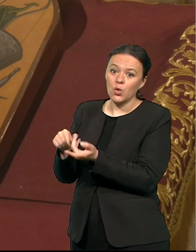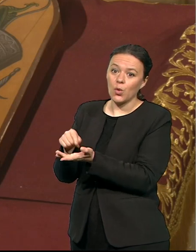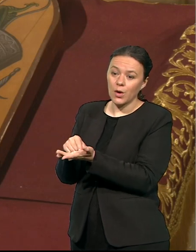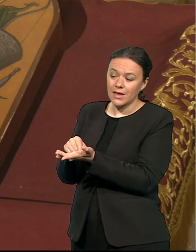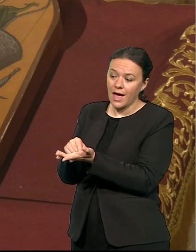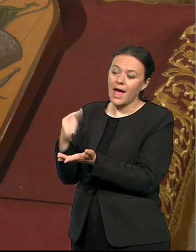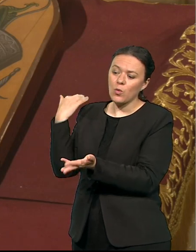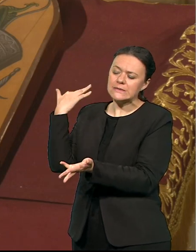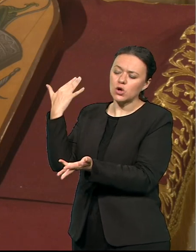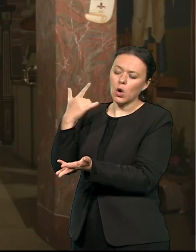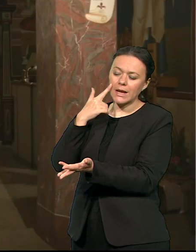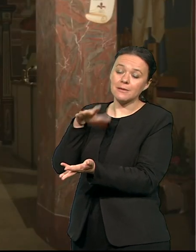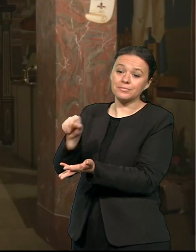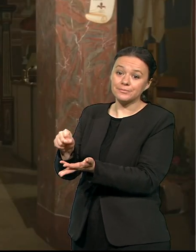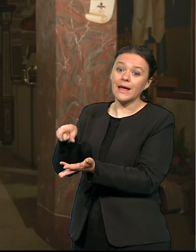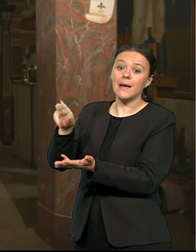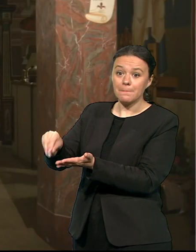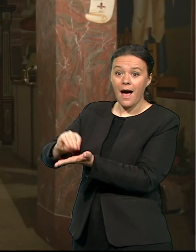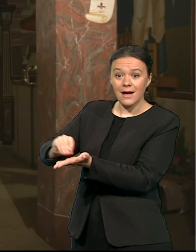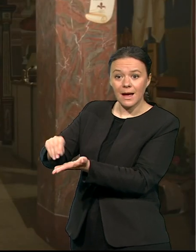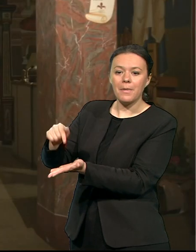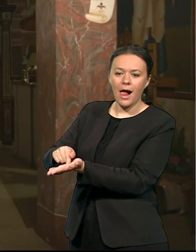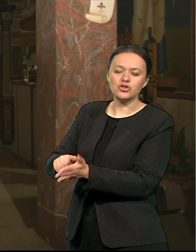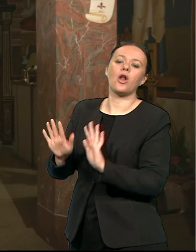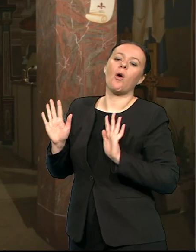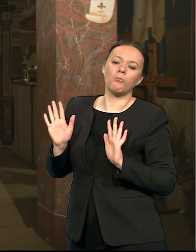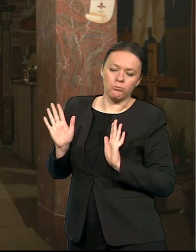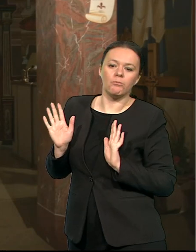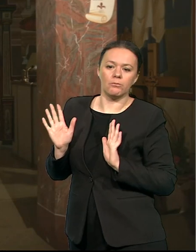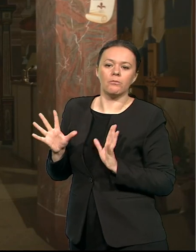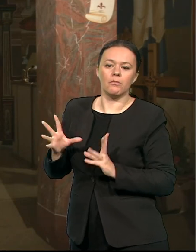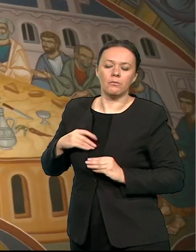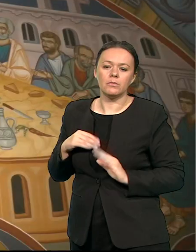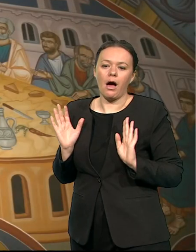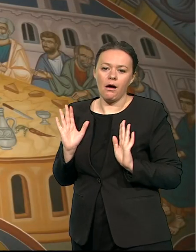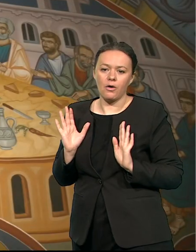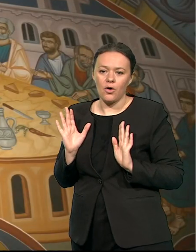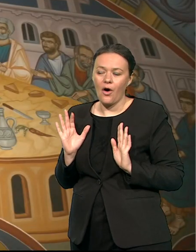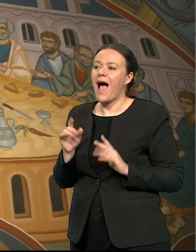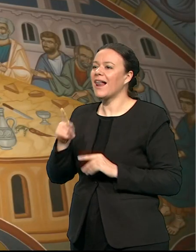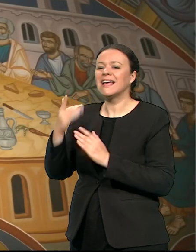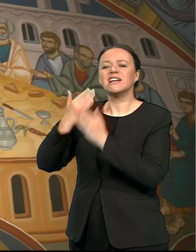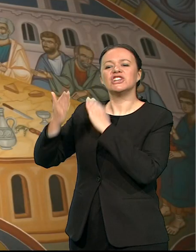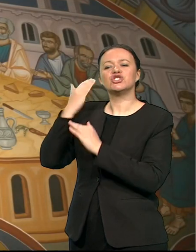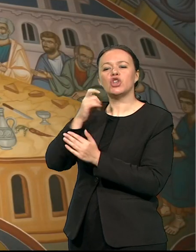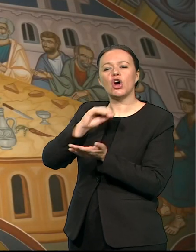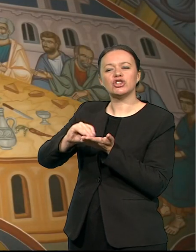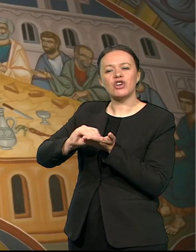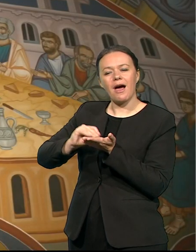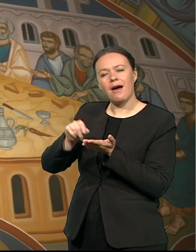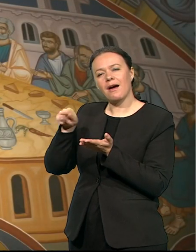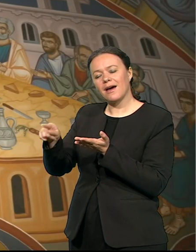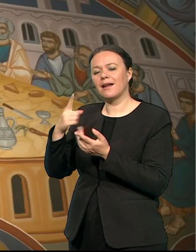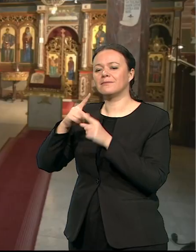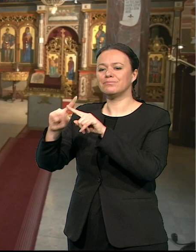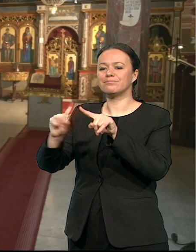u istoriji da ima zabilježeno, a onda znači to je tako. E sad, različito su i mišljenje istoričara, znaš, ono što nema, što nije